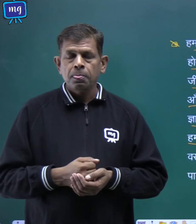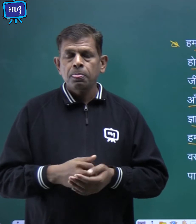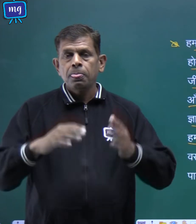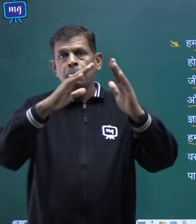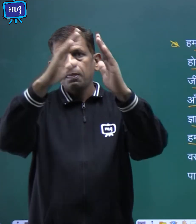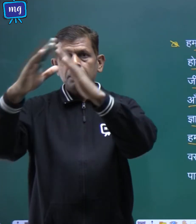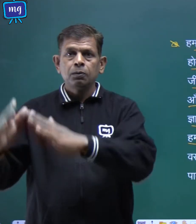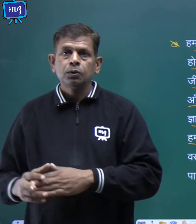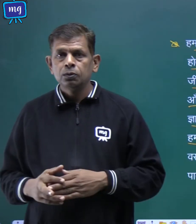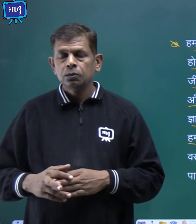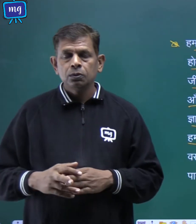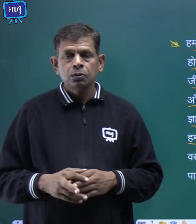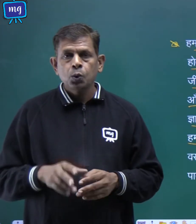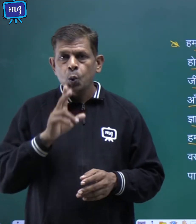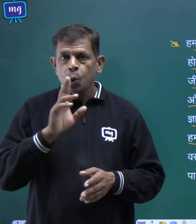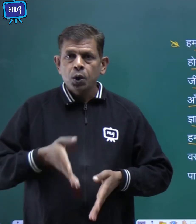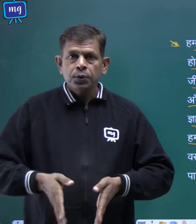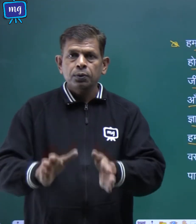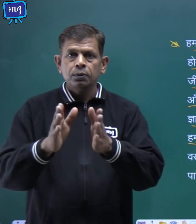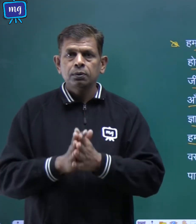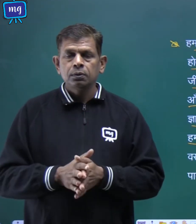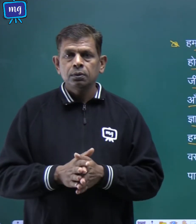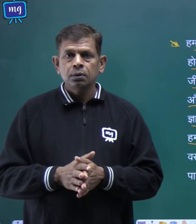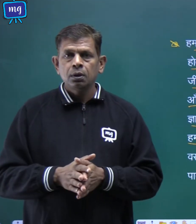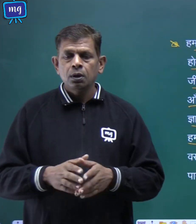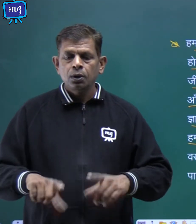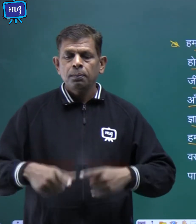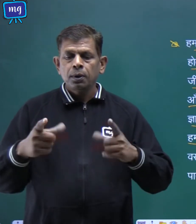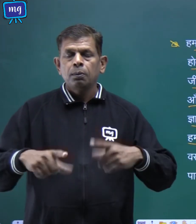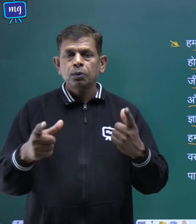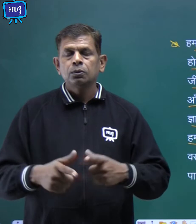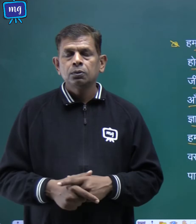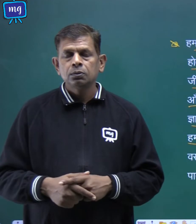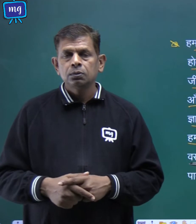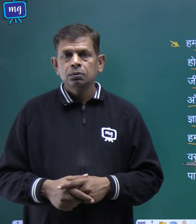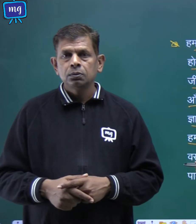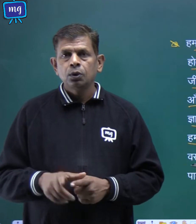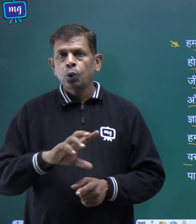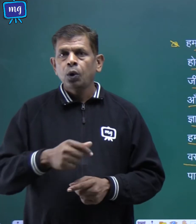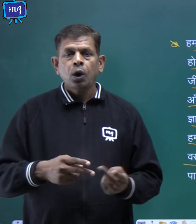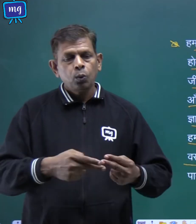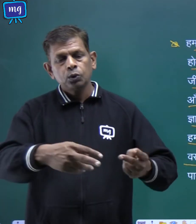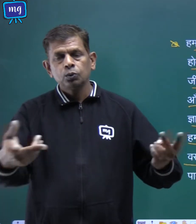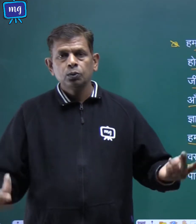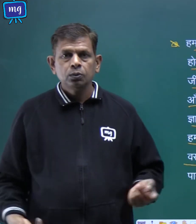पर्वतों, नदियों, पेड़ पौधों,